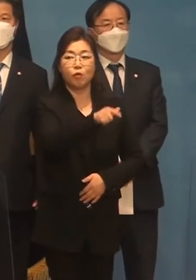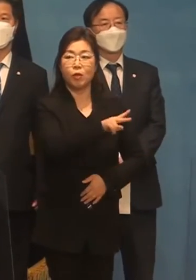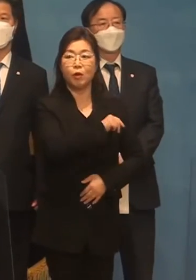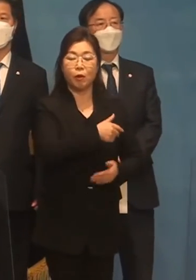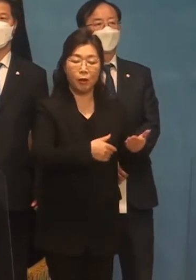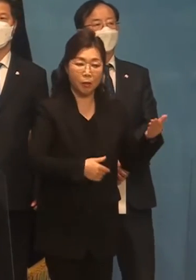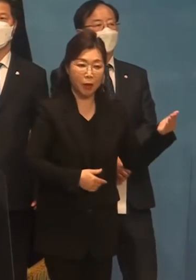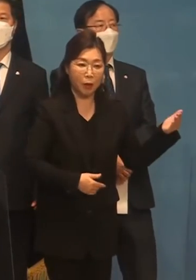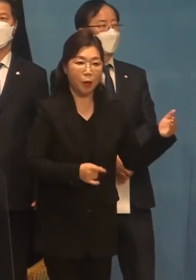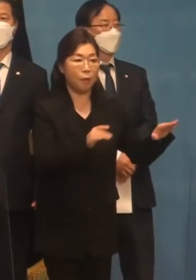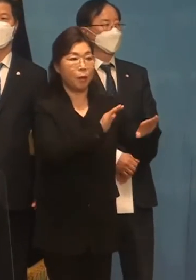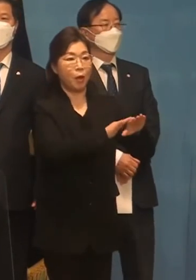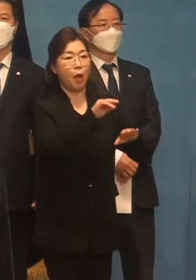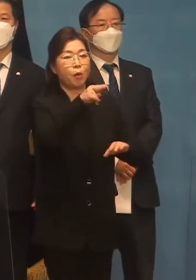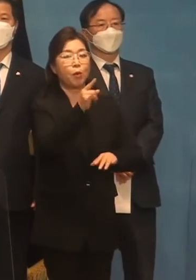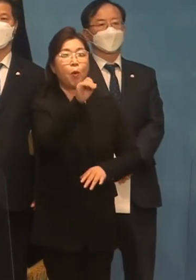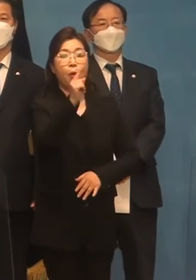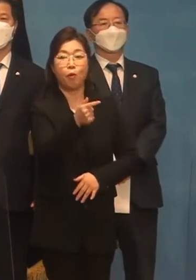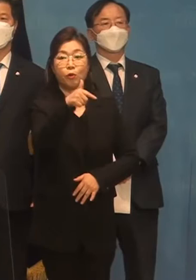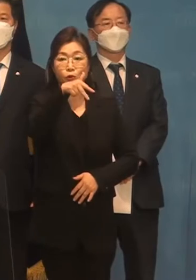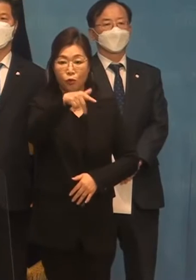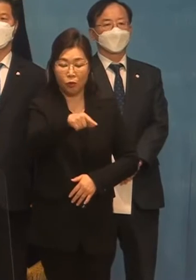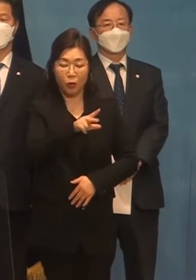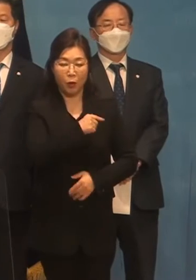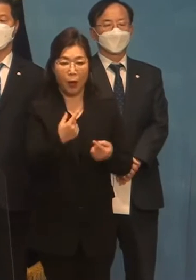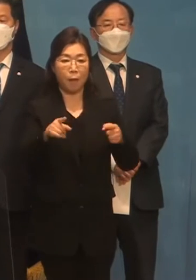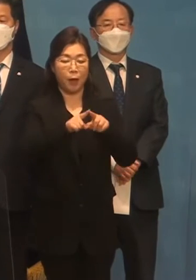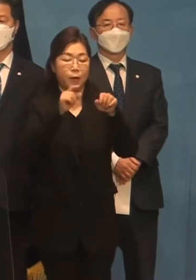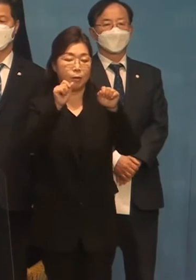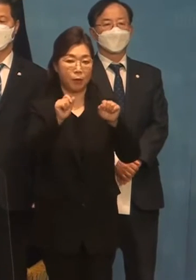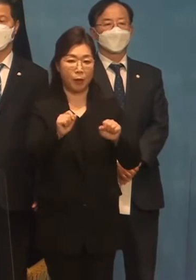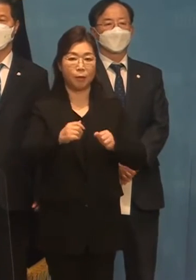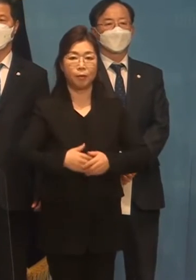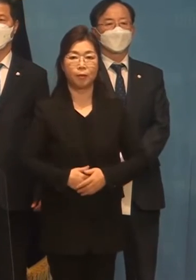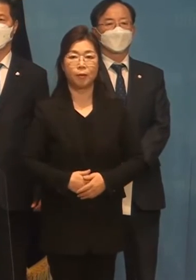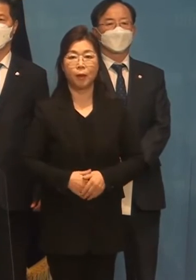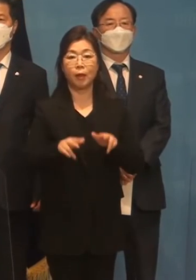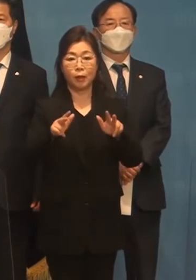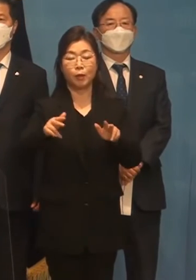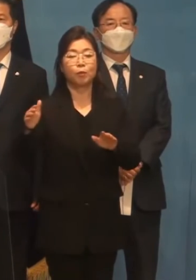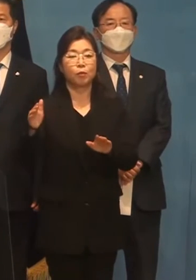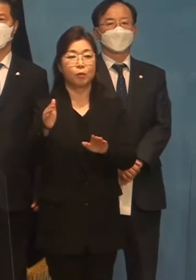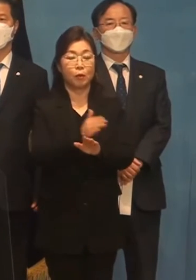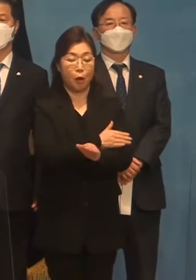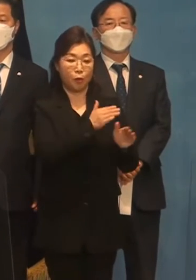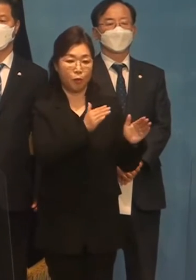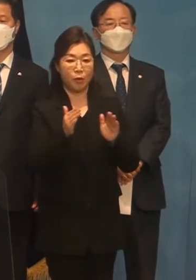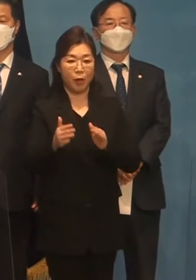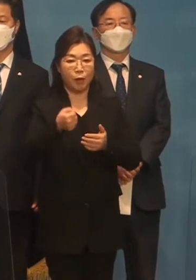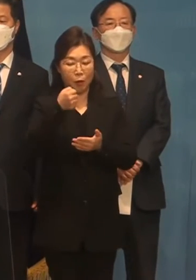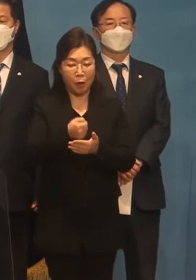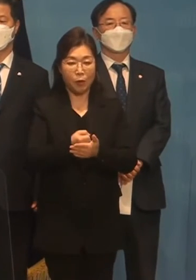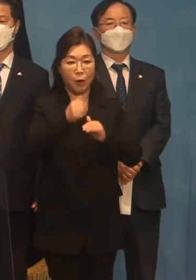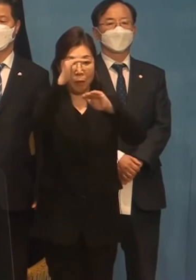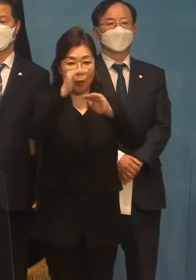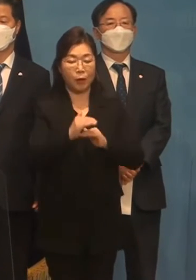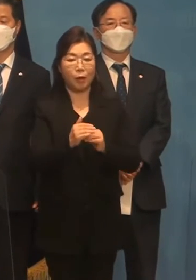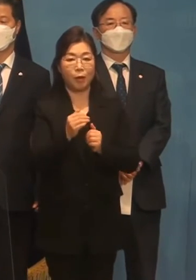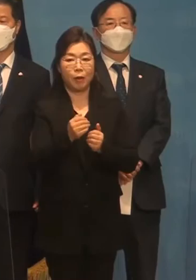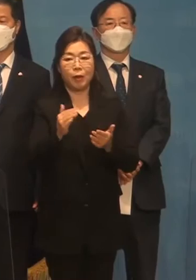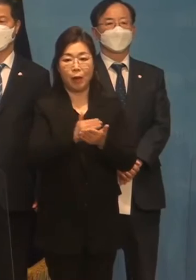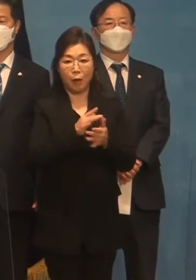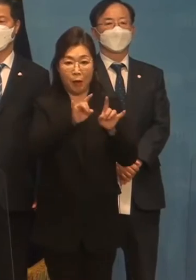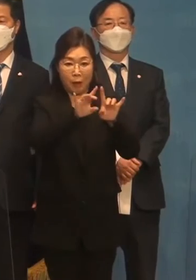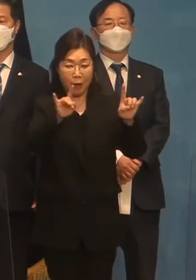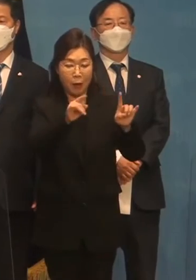의원님, 그리고 송옥주 의원님께서 함께해 주셨습니다. 저는 지금부터 준비된 결의안을 의원님께서